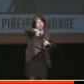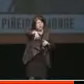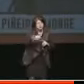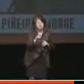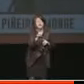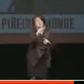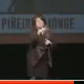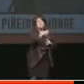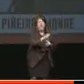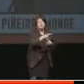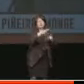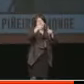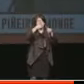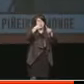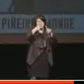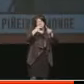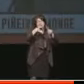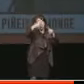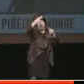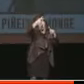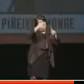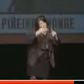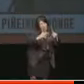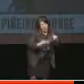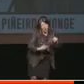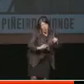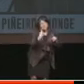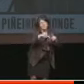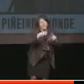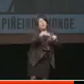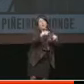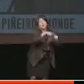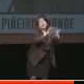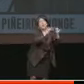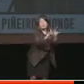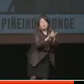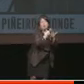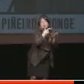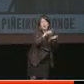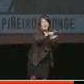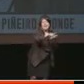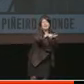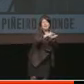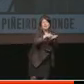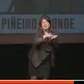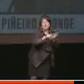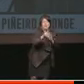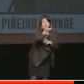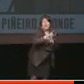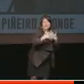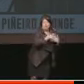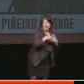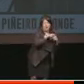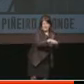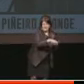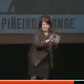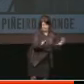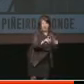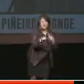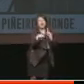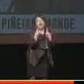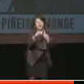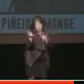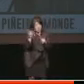Monge faranno un incontro che si intitola alla letteratura latinoamericana loro che sono latinoamericani non esiste ci sarà spazio anche per il